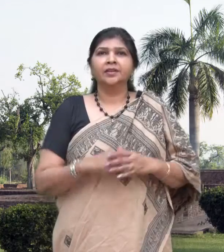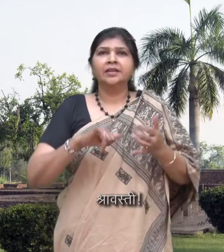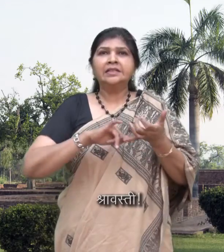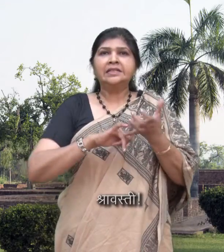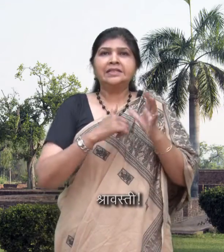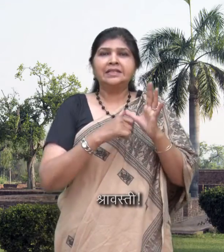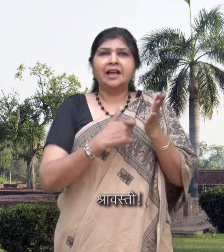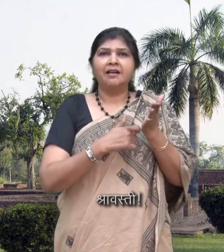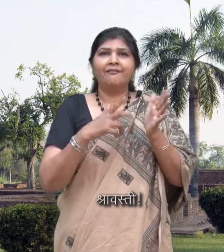श्रावस्ती।